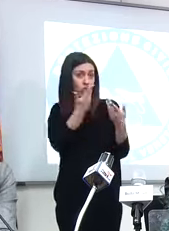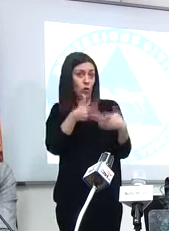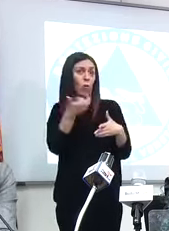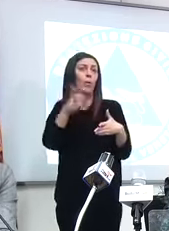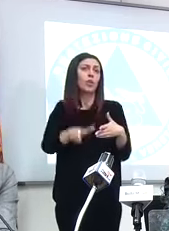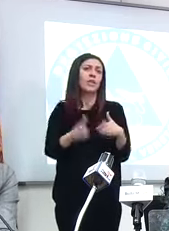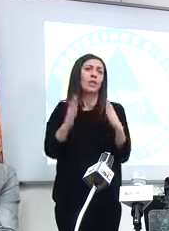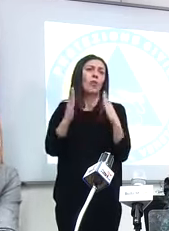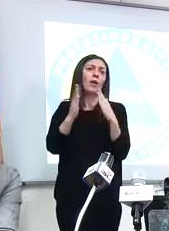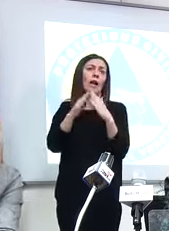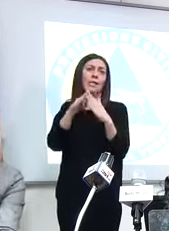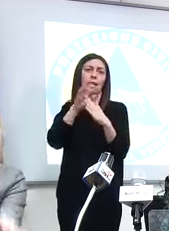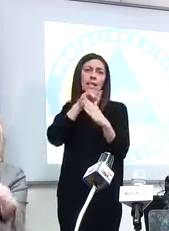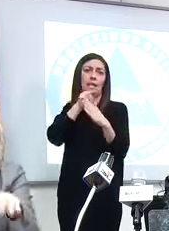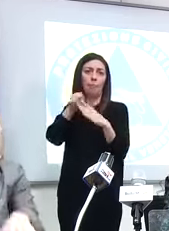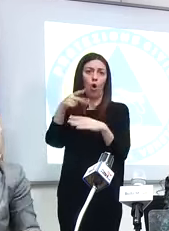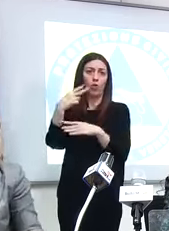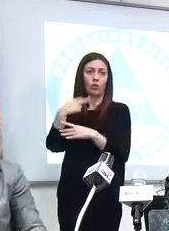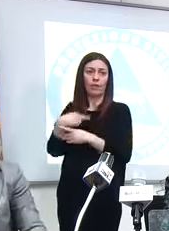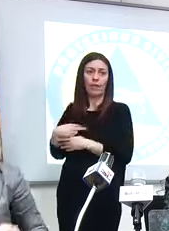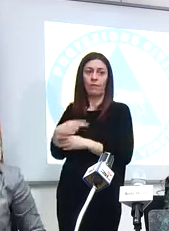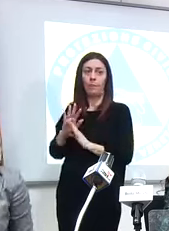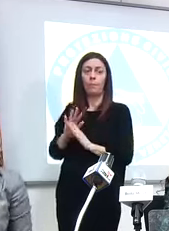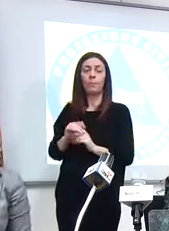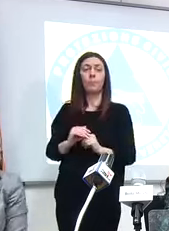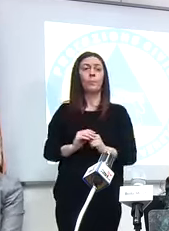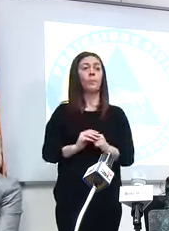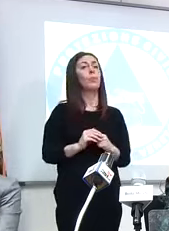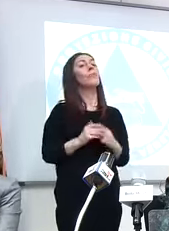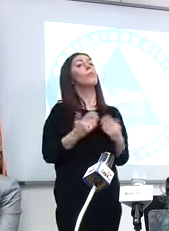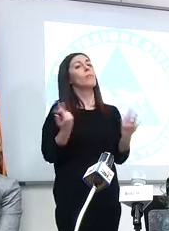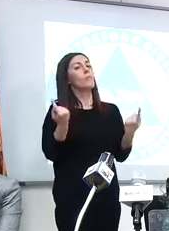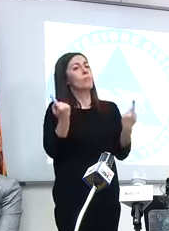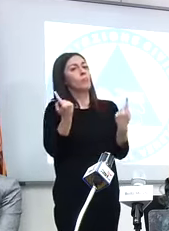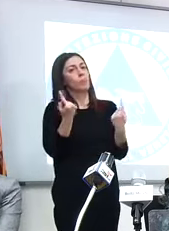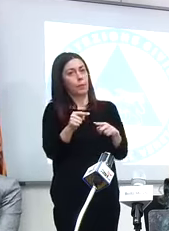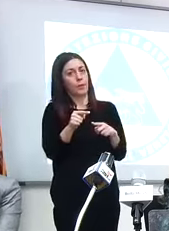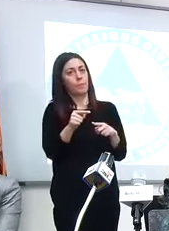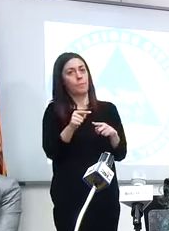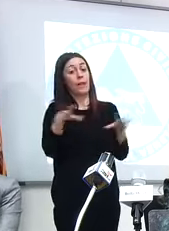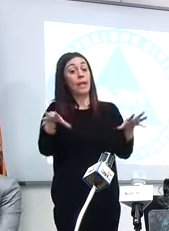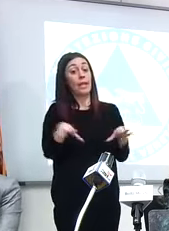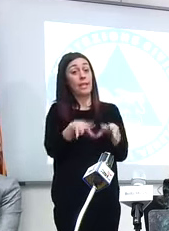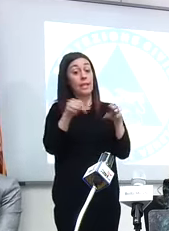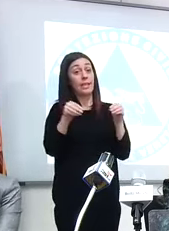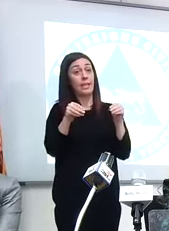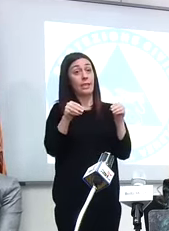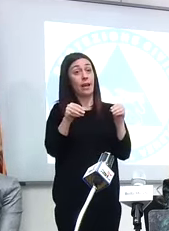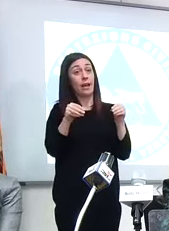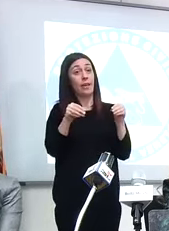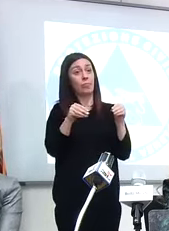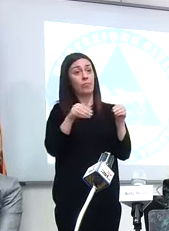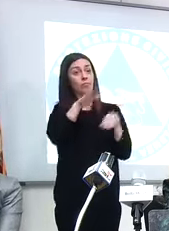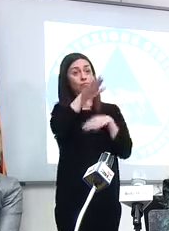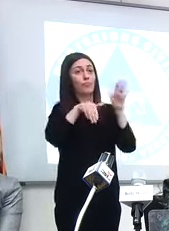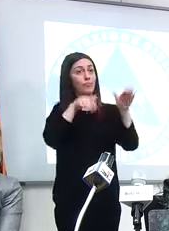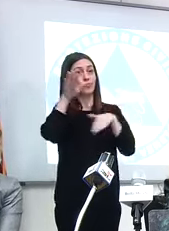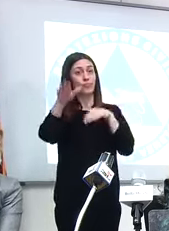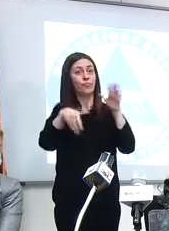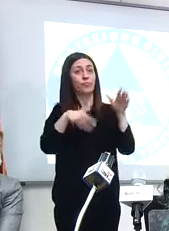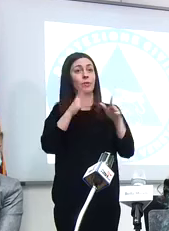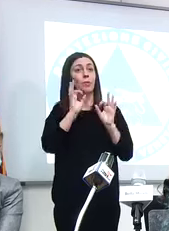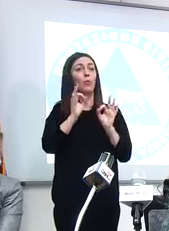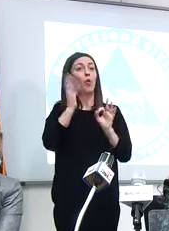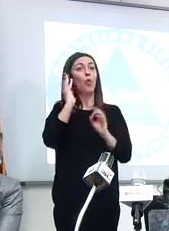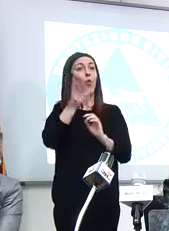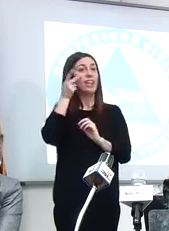okay. Quindi questi sono quelli che cominciano ad essere chiamati a partire